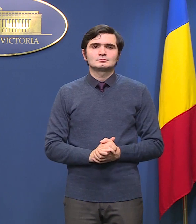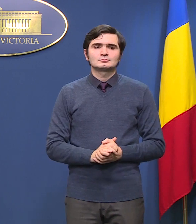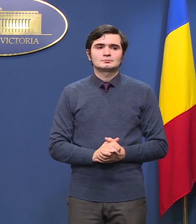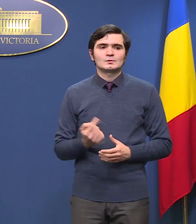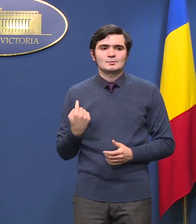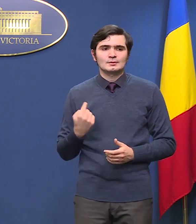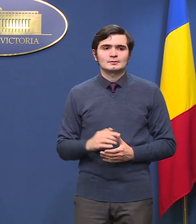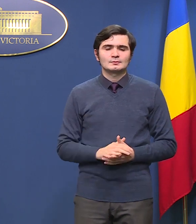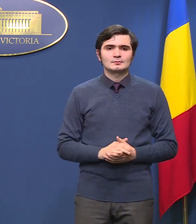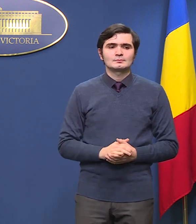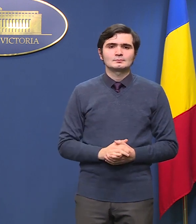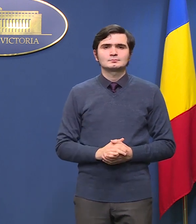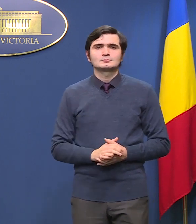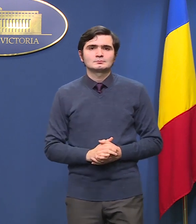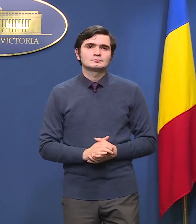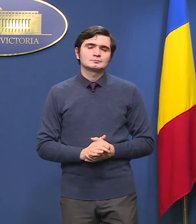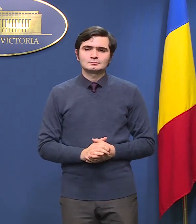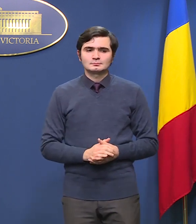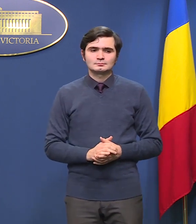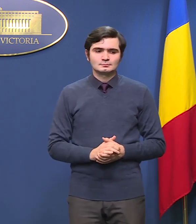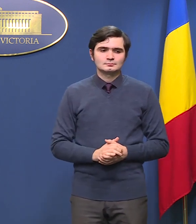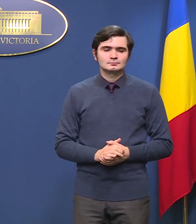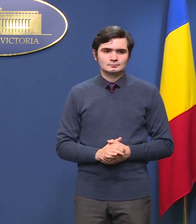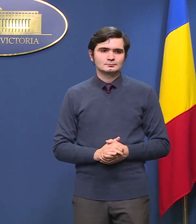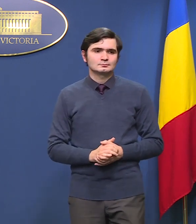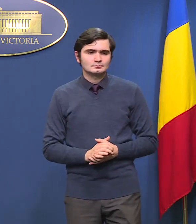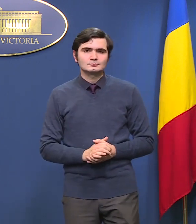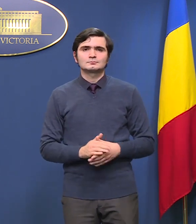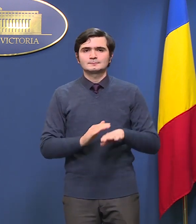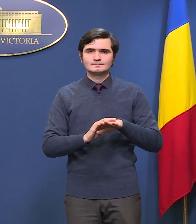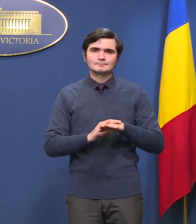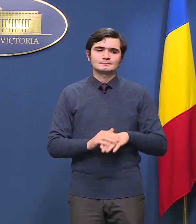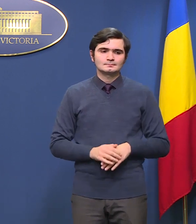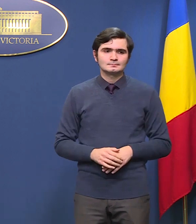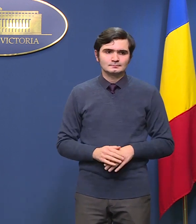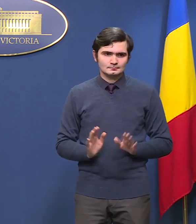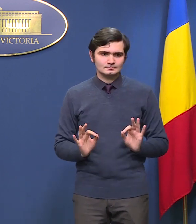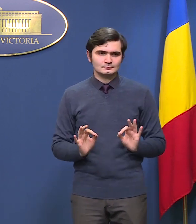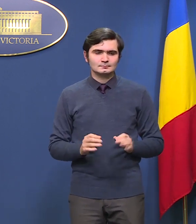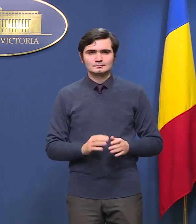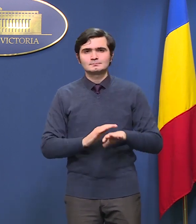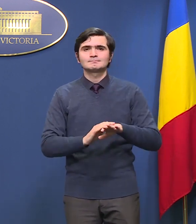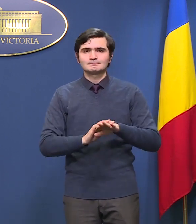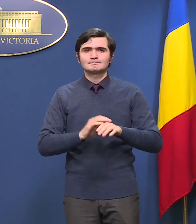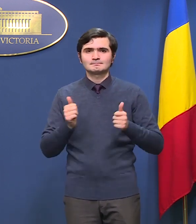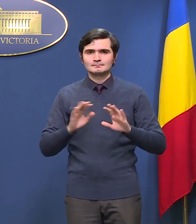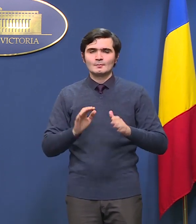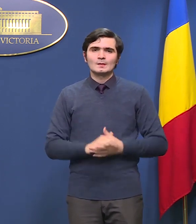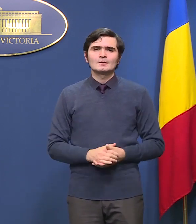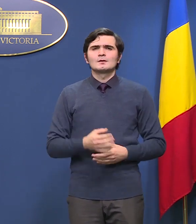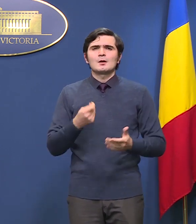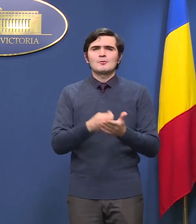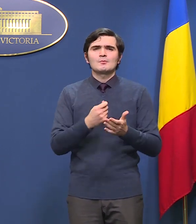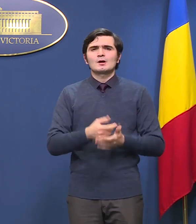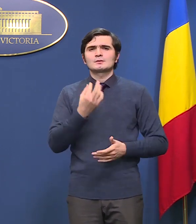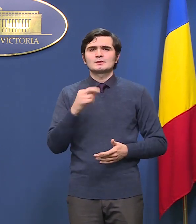achiziționate 10 PCR-uri, din care 4 sunt deja montate și